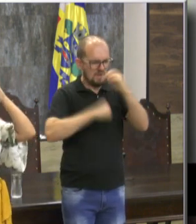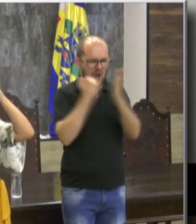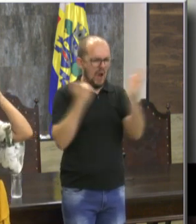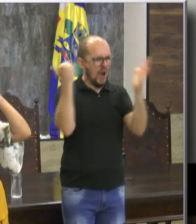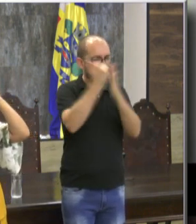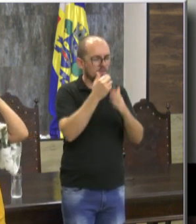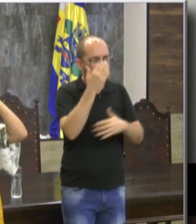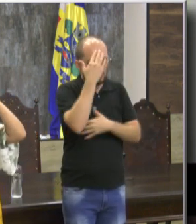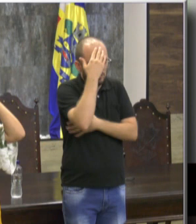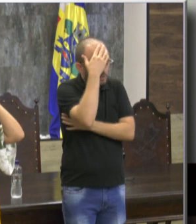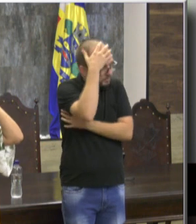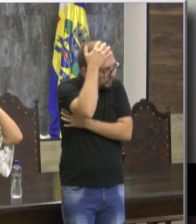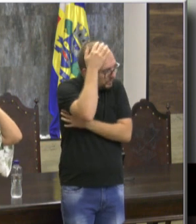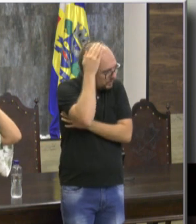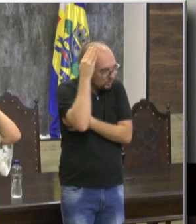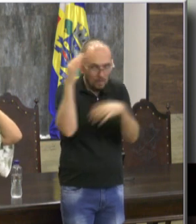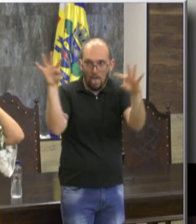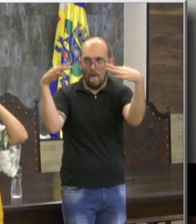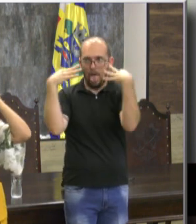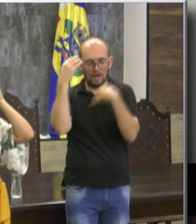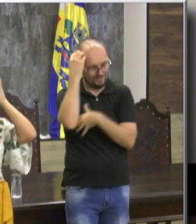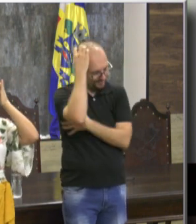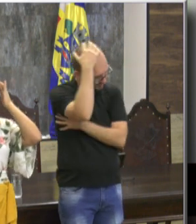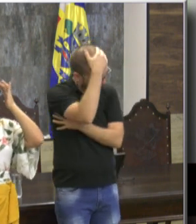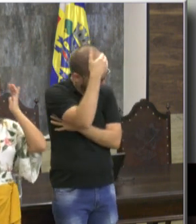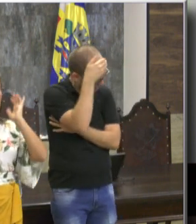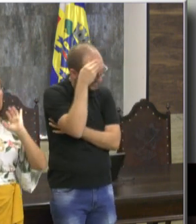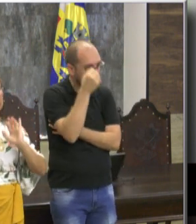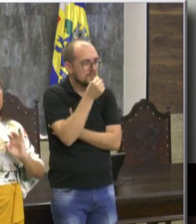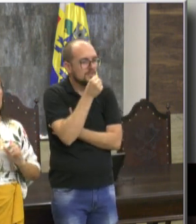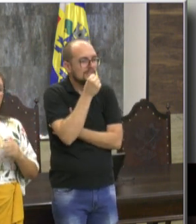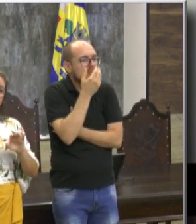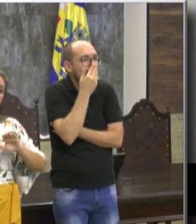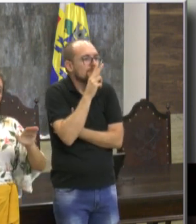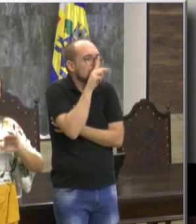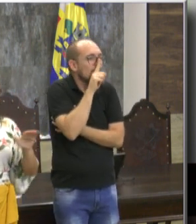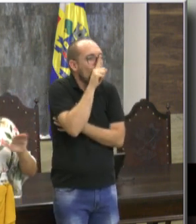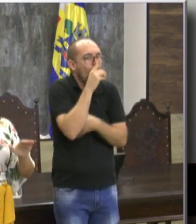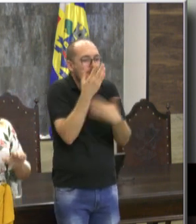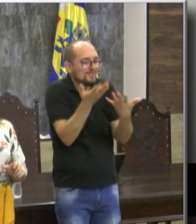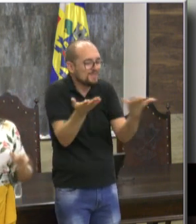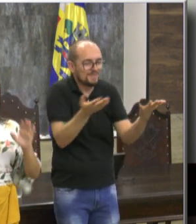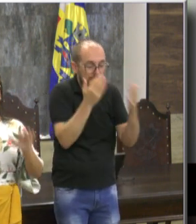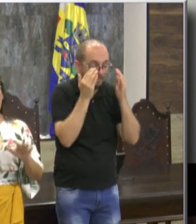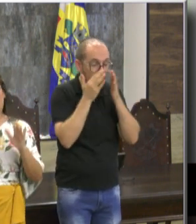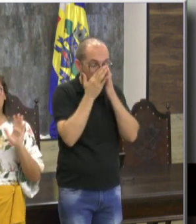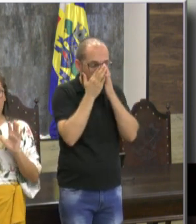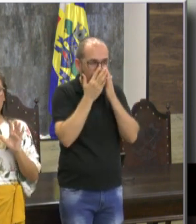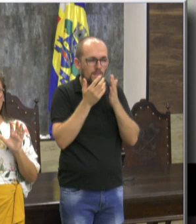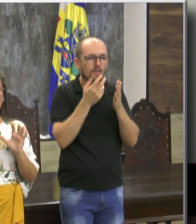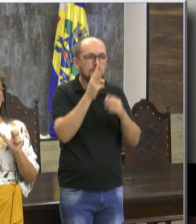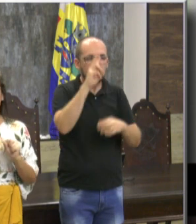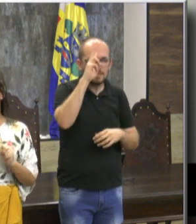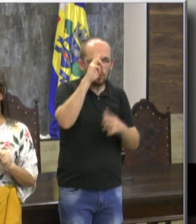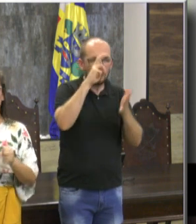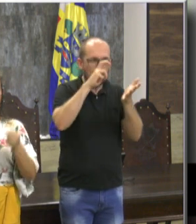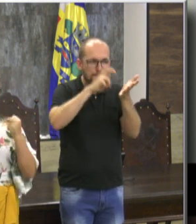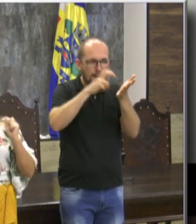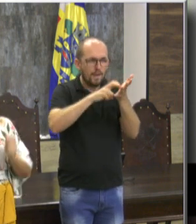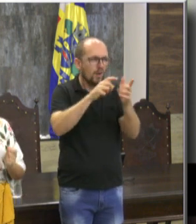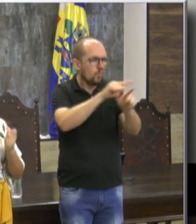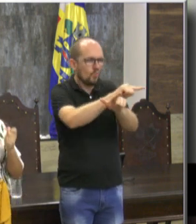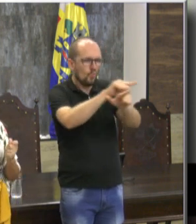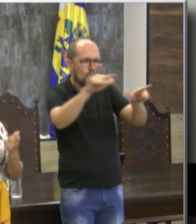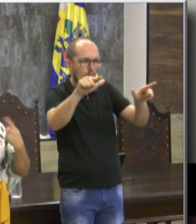pessoa idosa, né, de manhã na segunda-feira, a gente vê bastante pessoa, né, no supermercado. Sim. O supermercado não é muito movimentado, mas dava muito medo, gente. Mas a